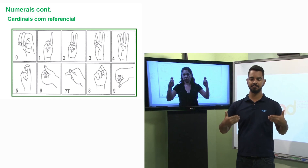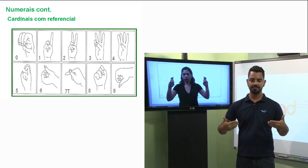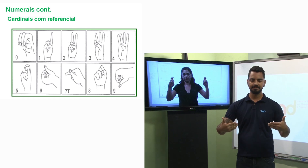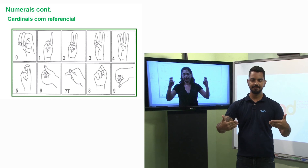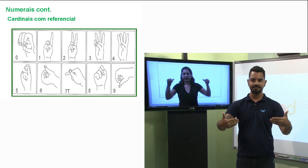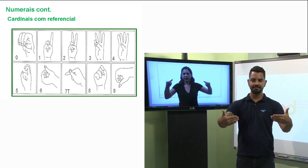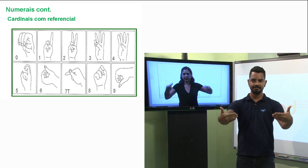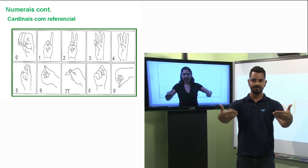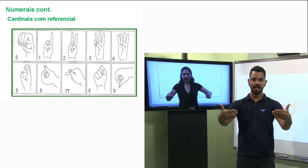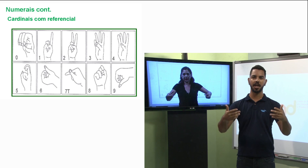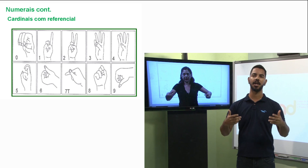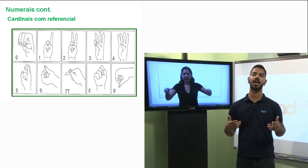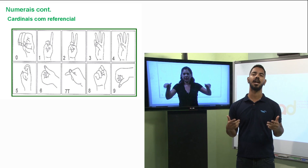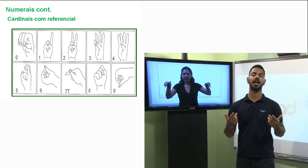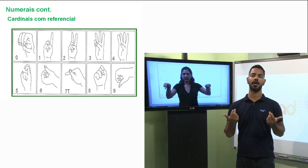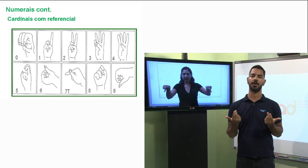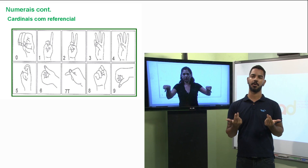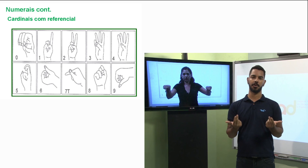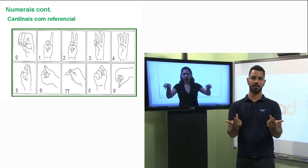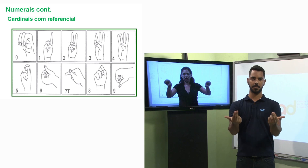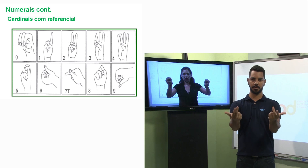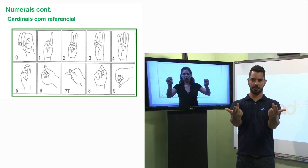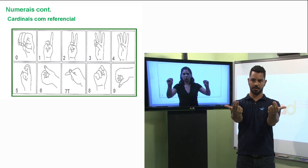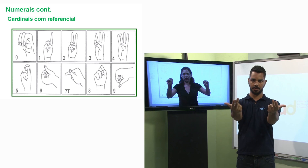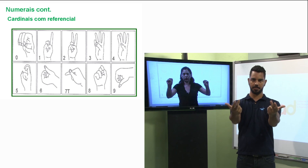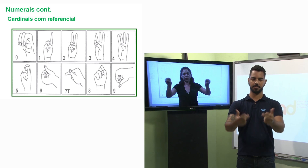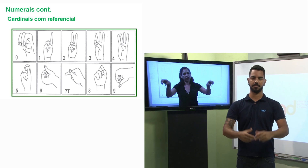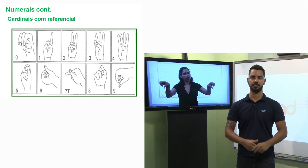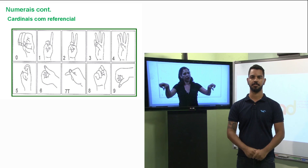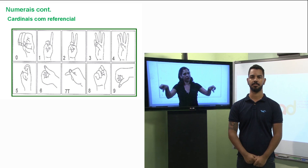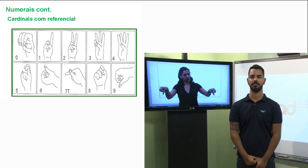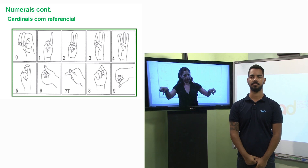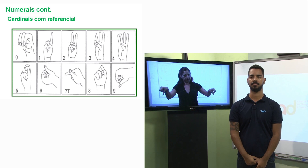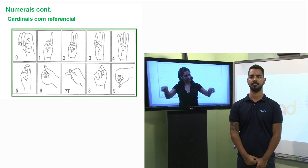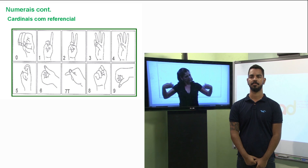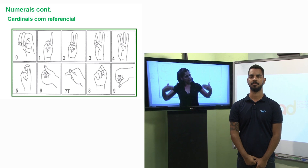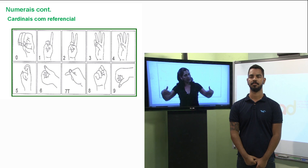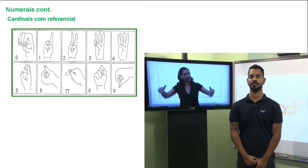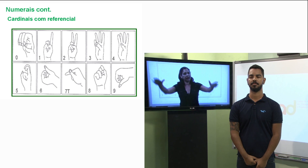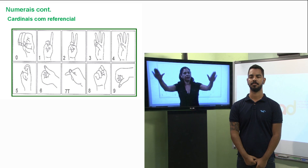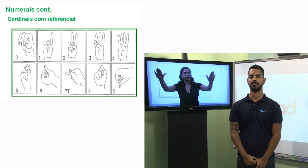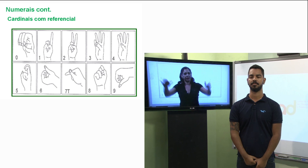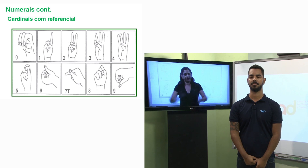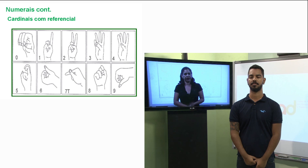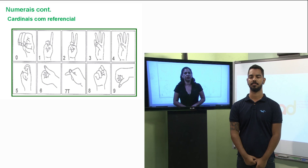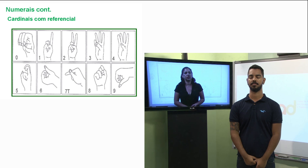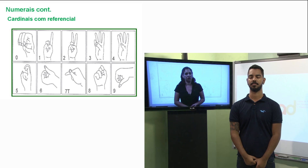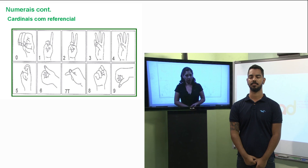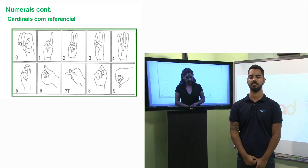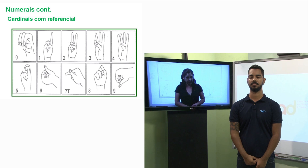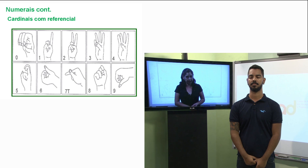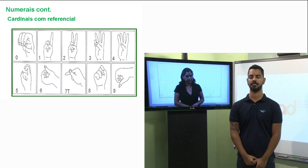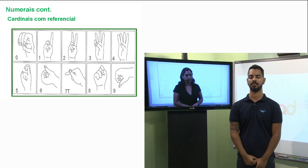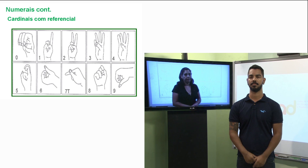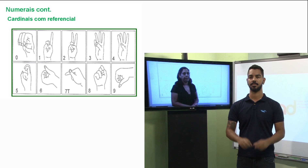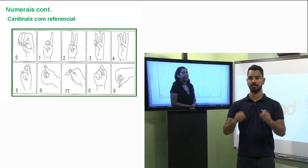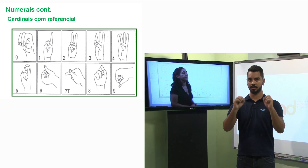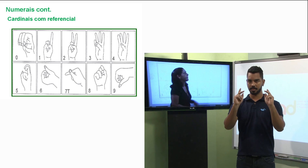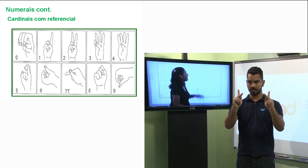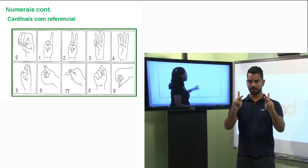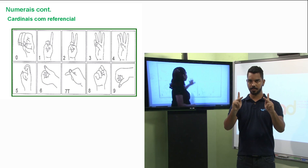5, 6, 7, 8 e 9. e daí para frente,